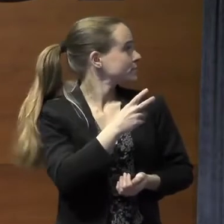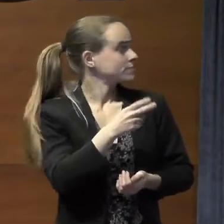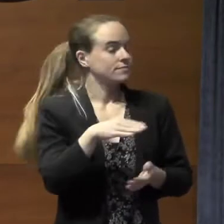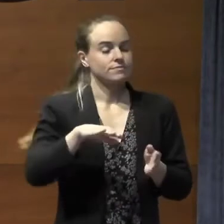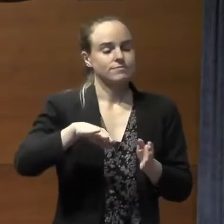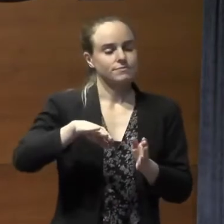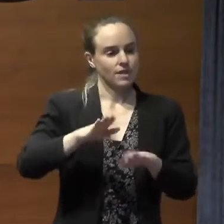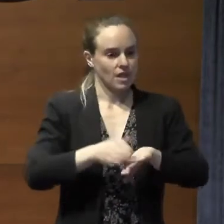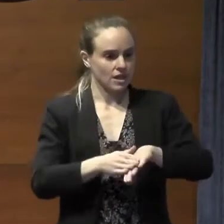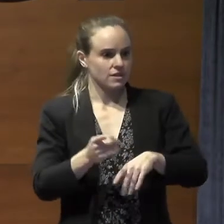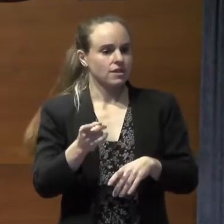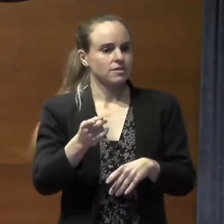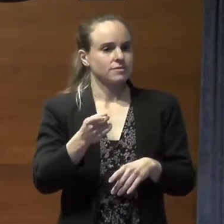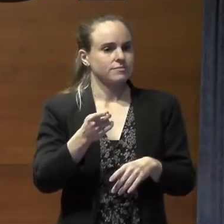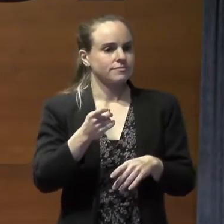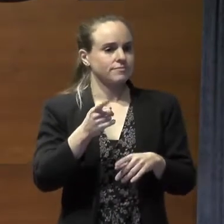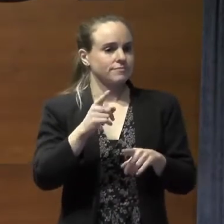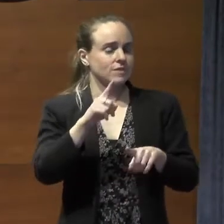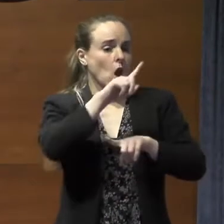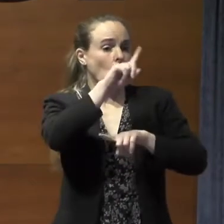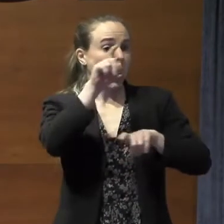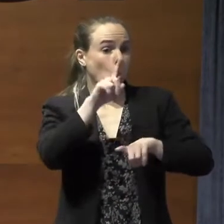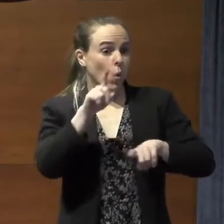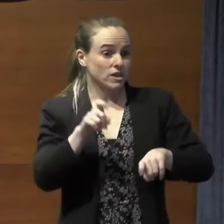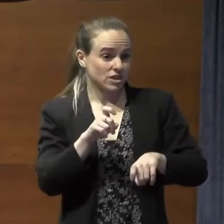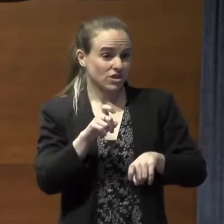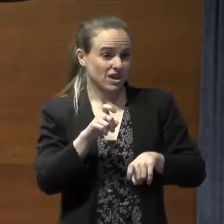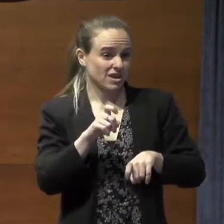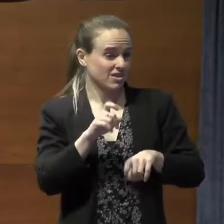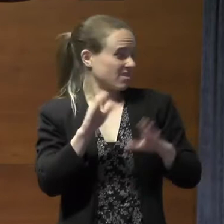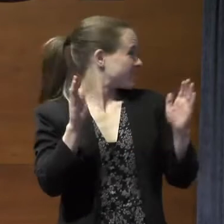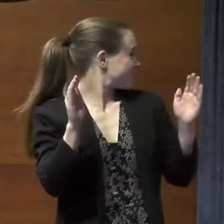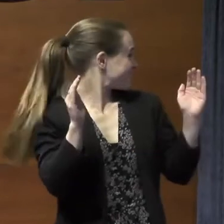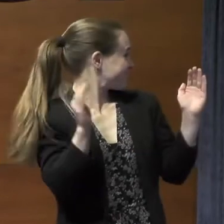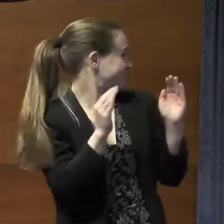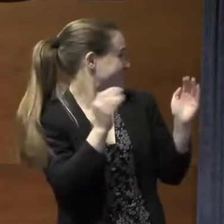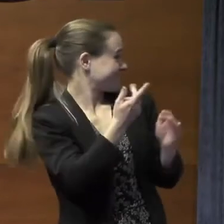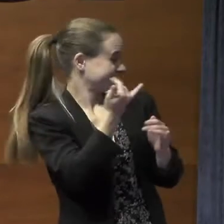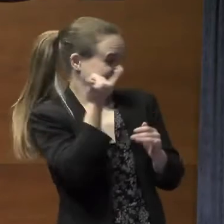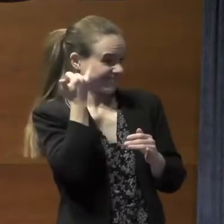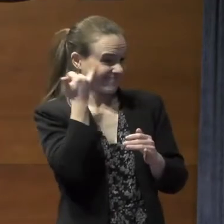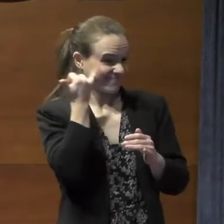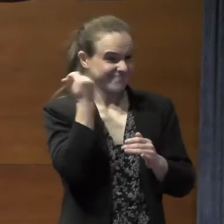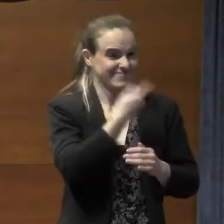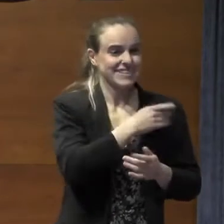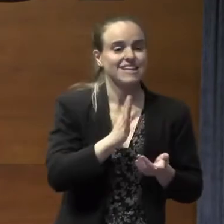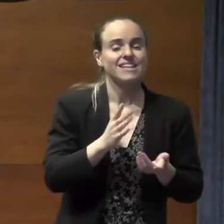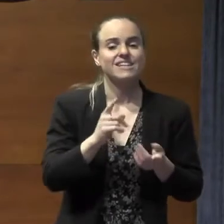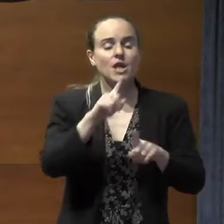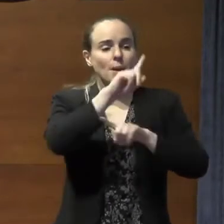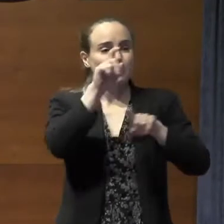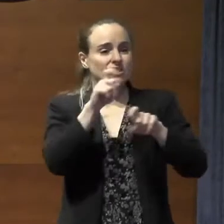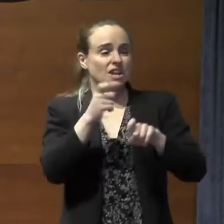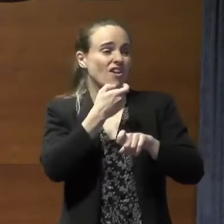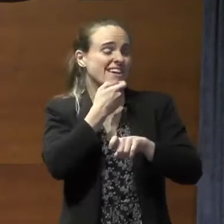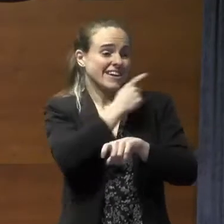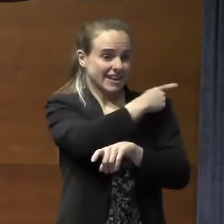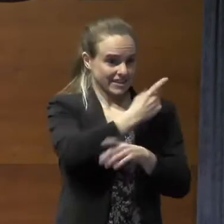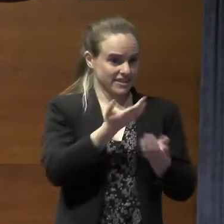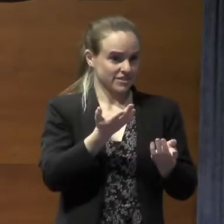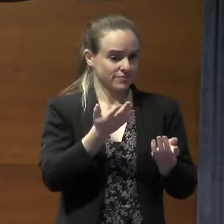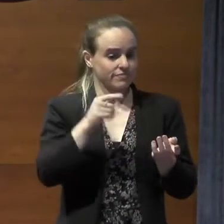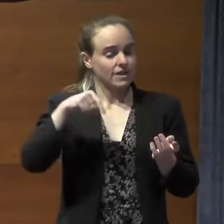tienen ustedes el aspecto que tiene la primera página del cuestionario en su versión en inglés. El cuestionario tenía